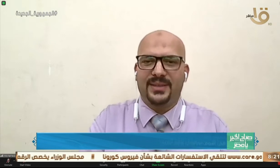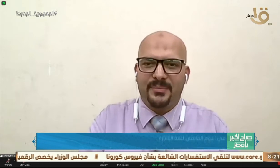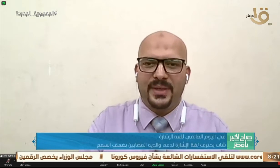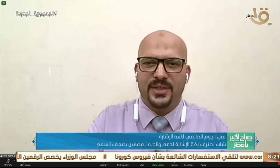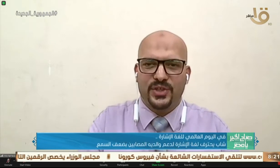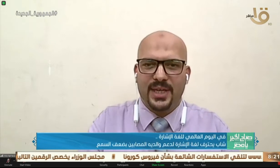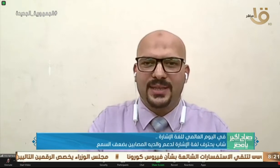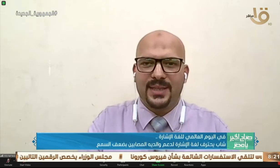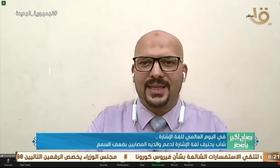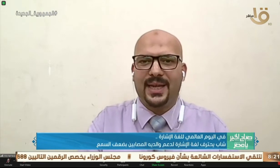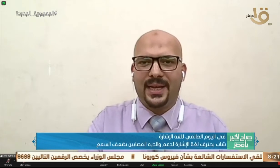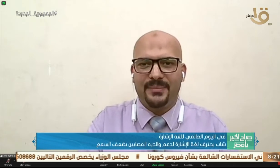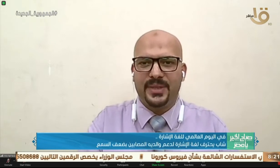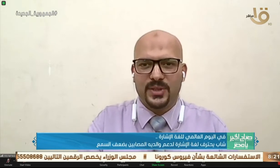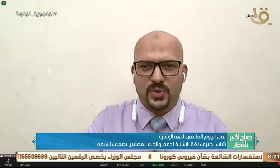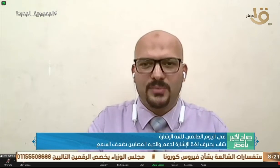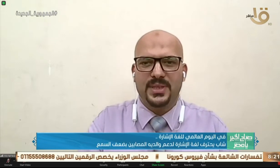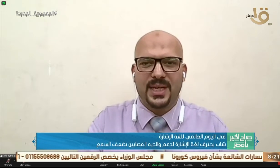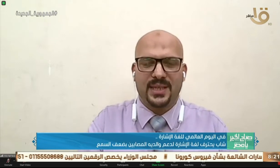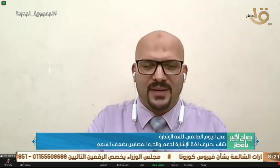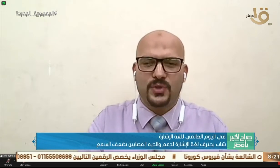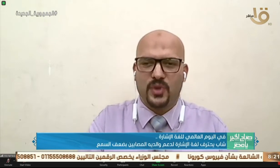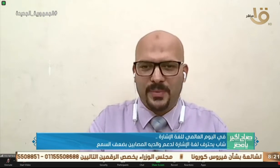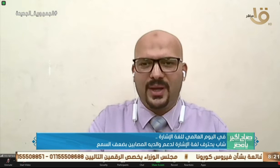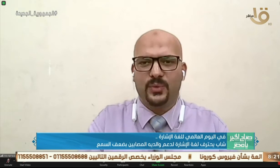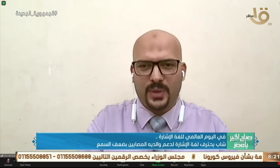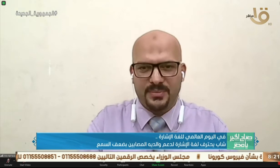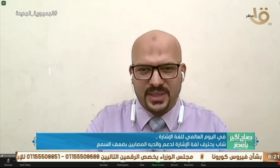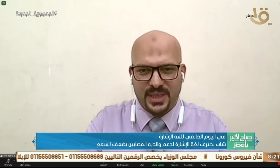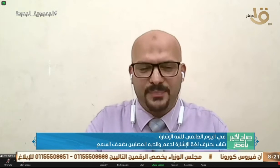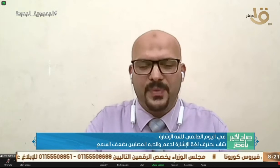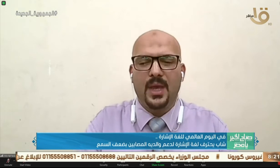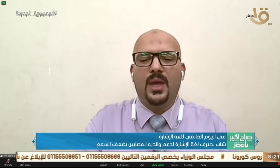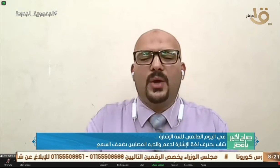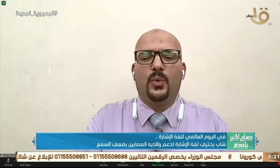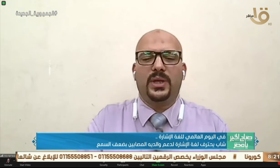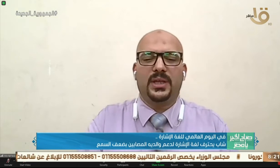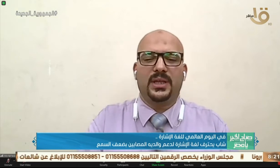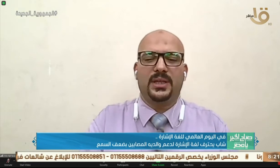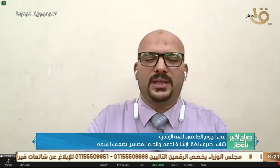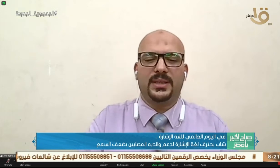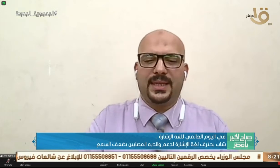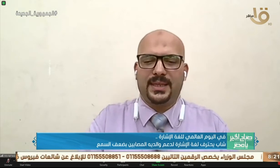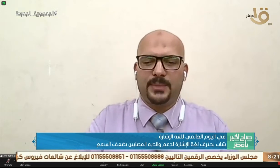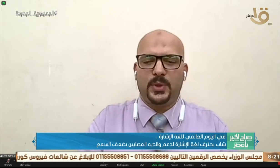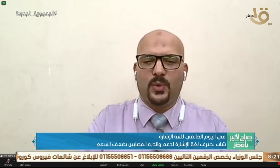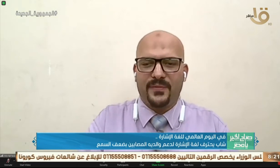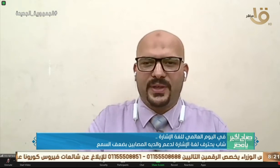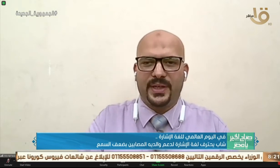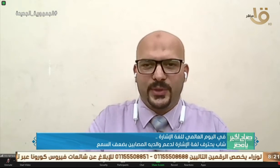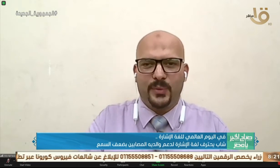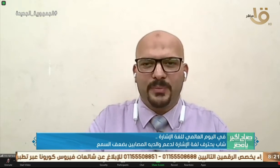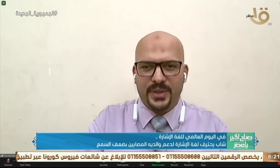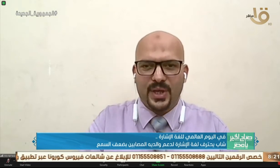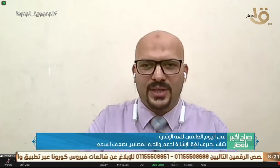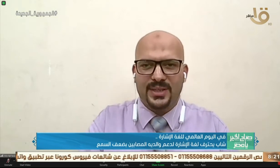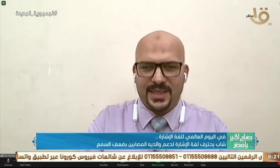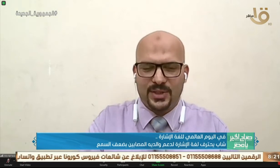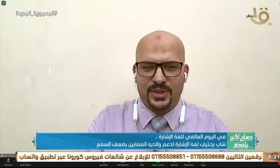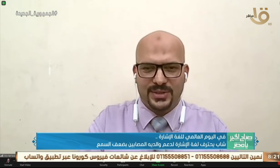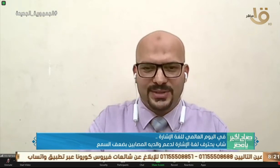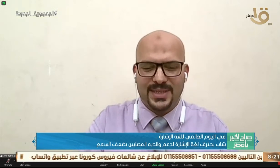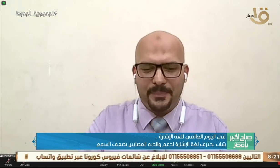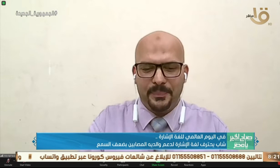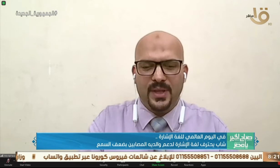هو فعلا تم إنشاء الاتحاد العالمي للصم سنة 1951، وده بيوافق اليوم